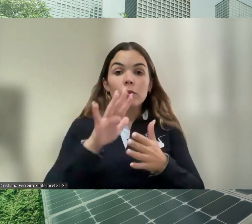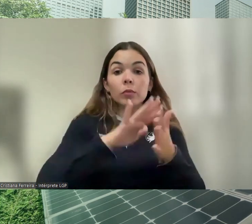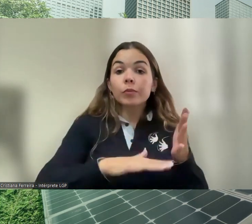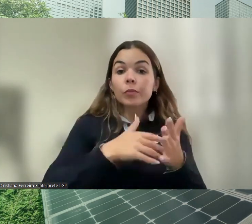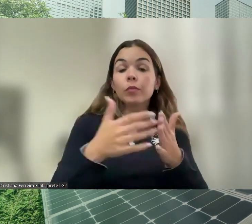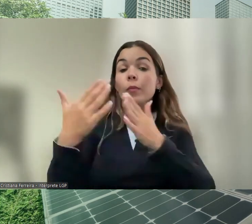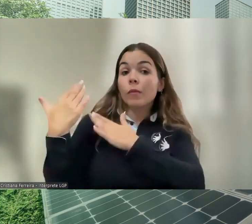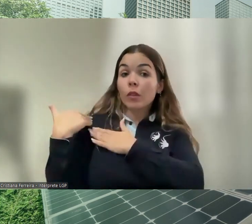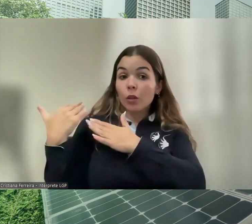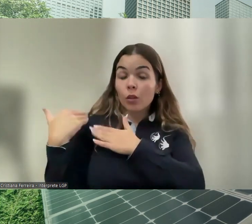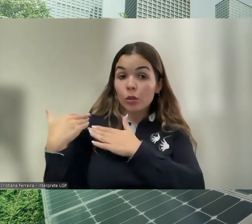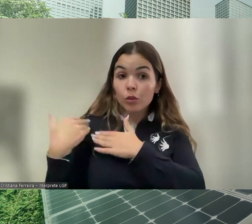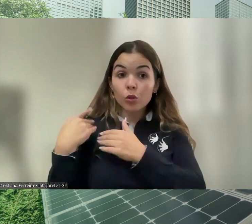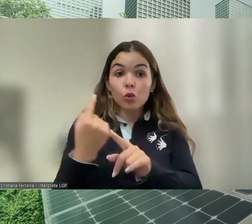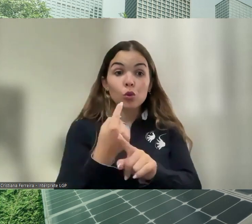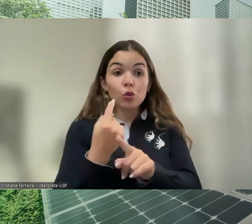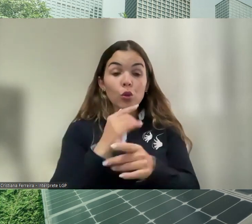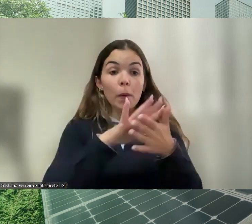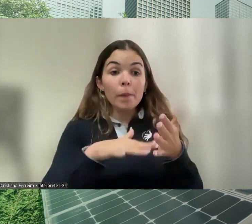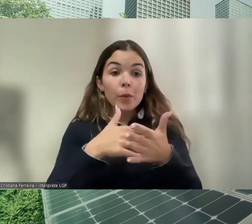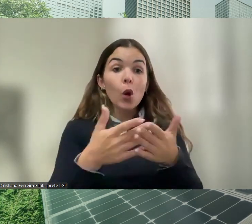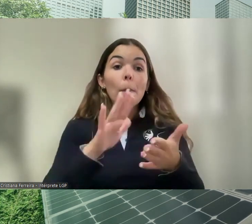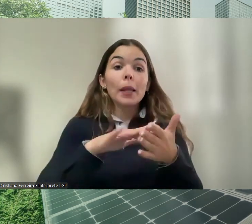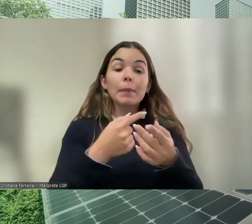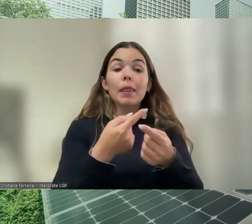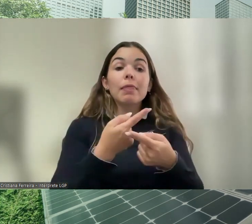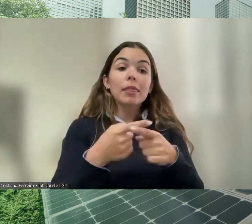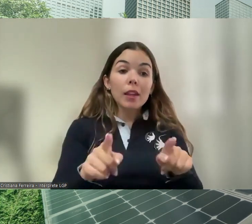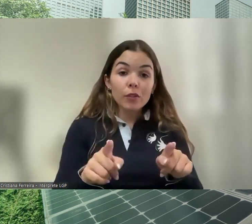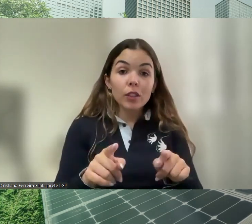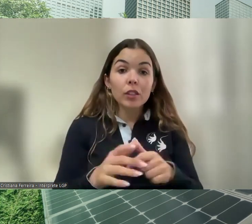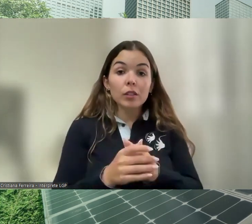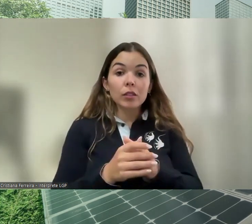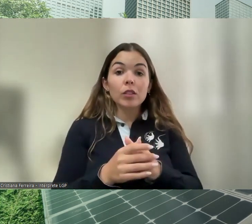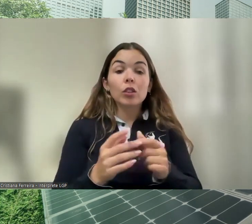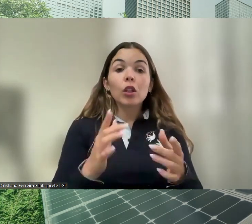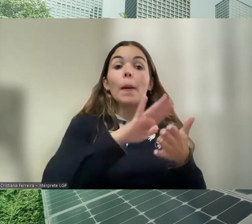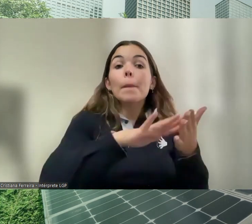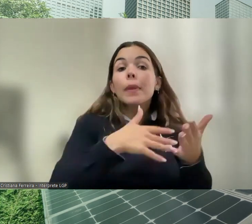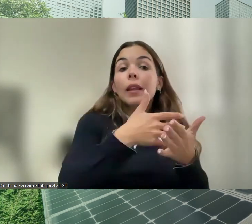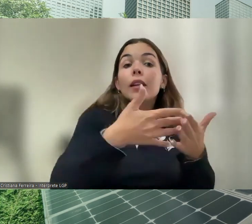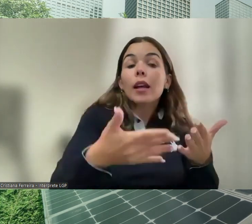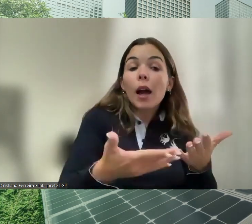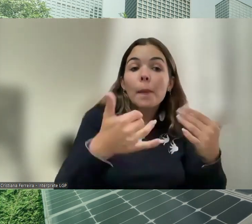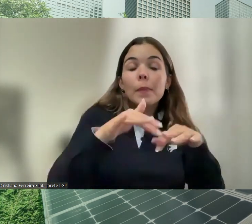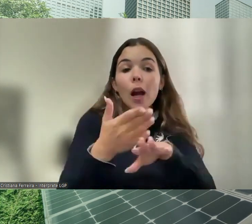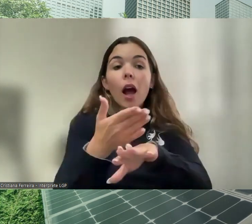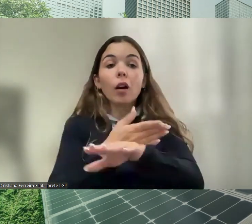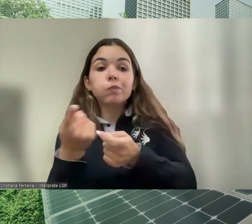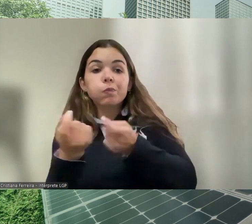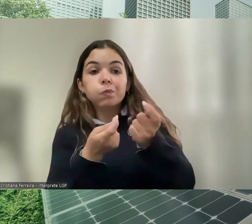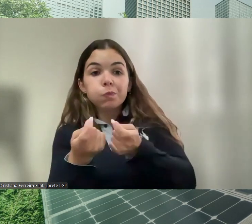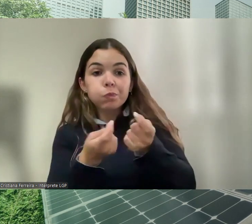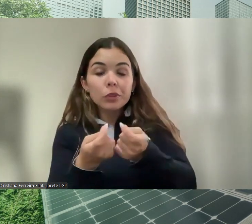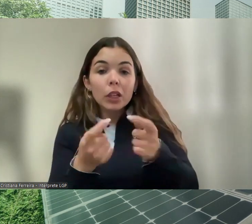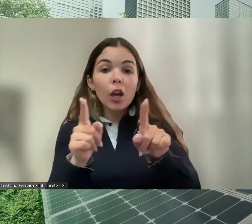pela execução daquilo que planeiam, o planeamento seria bem diferente. Adjudicar o planear sem ponderar o organizar para executar o planeado é